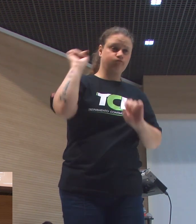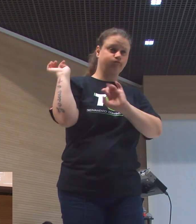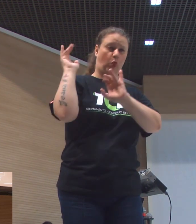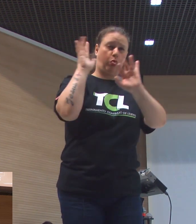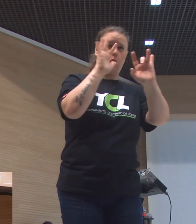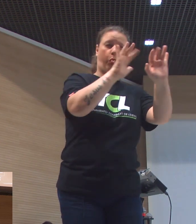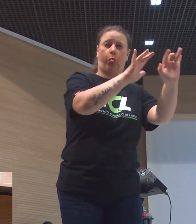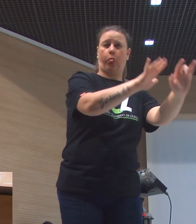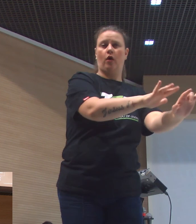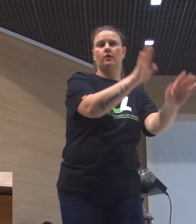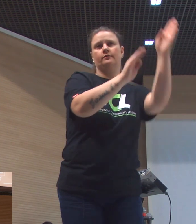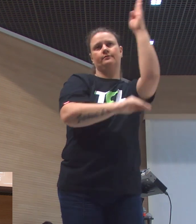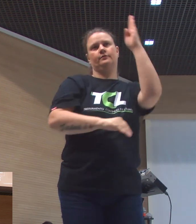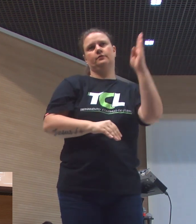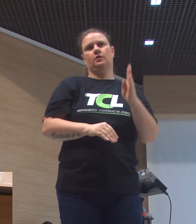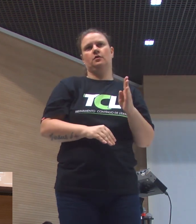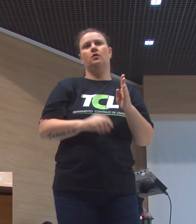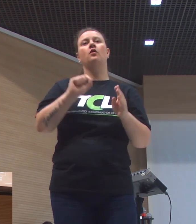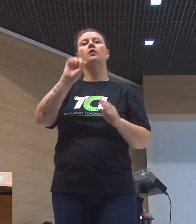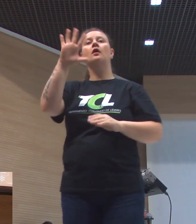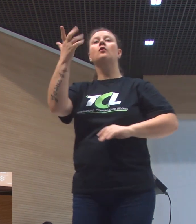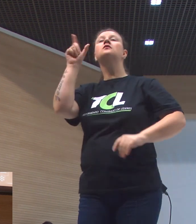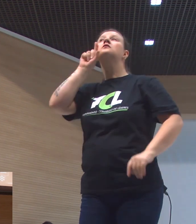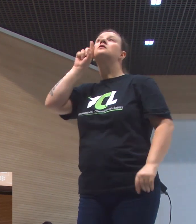colonizaram o nosso país. O que aconteceu nos Estados Unidos? Quais foram